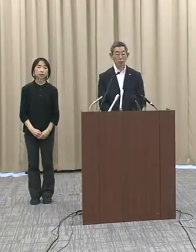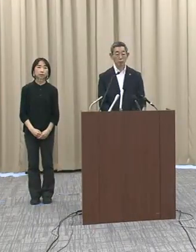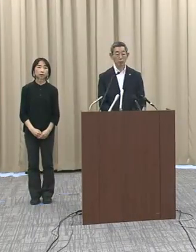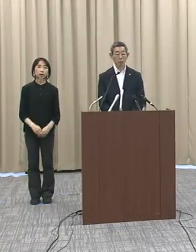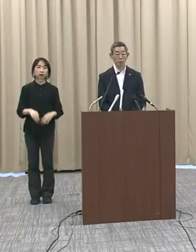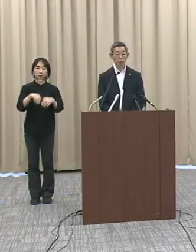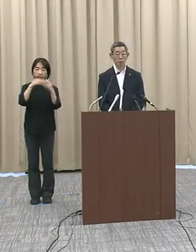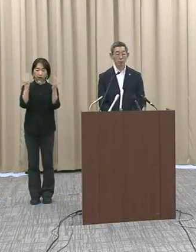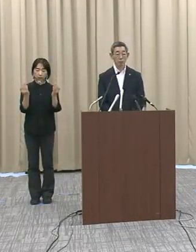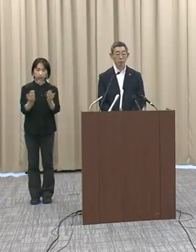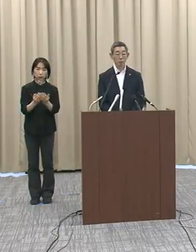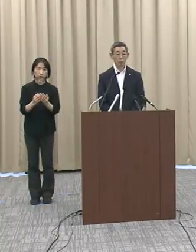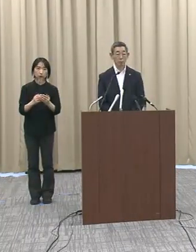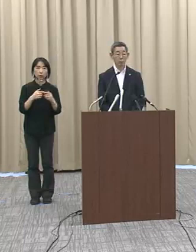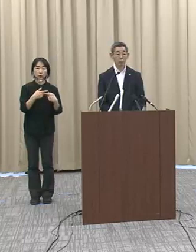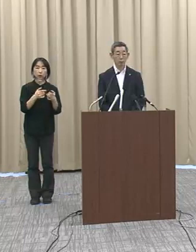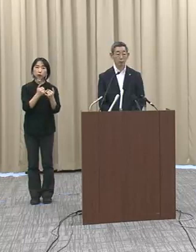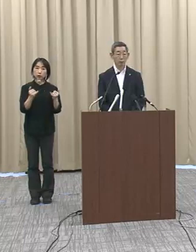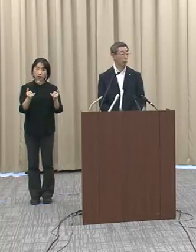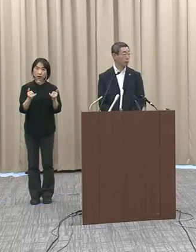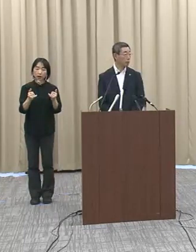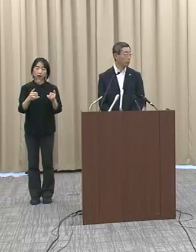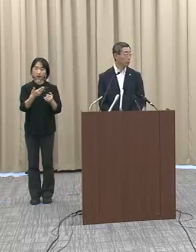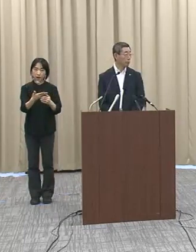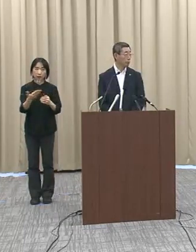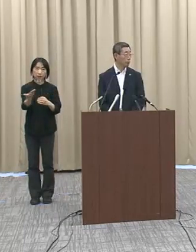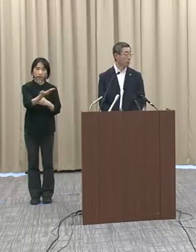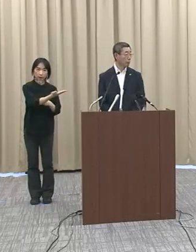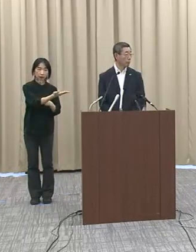全部入所者の方ですか。